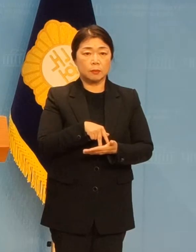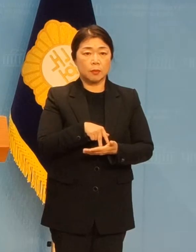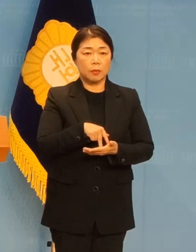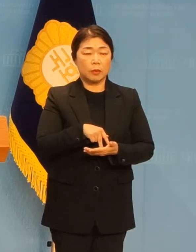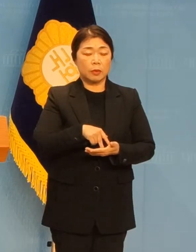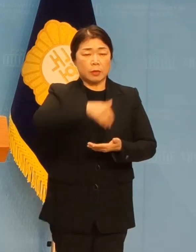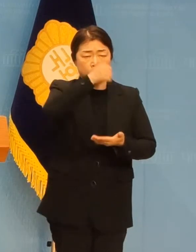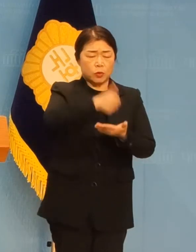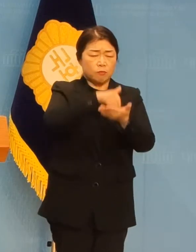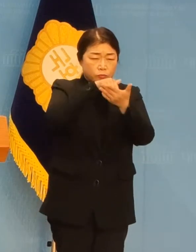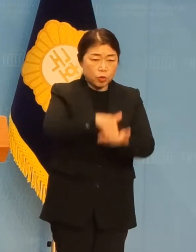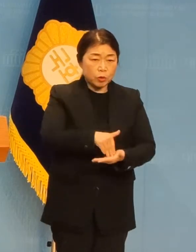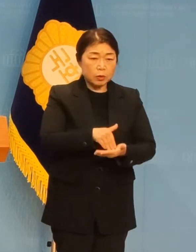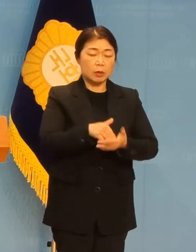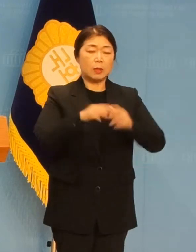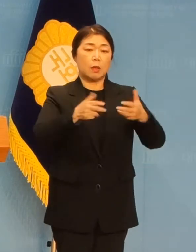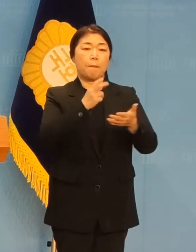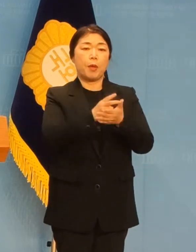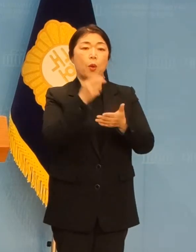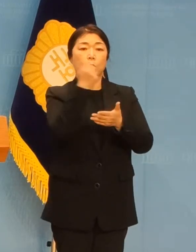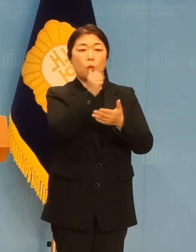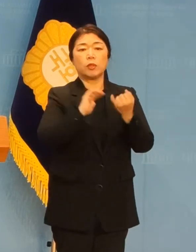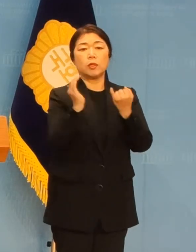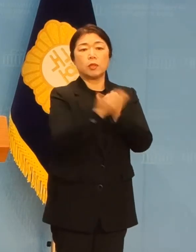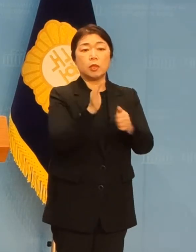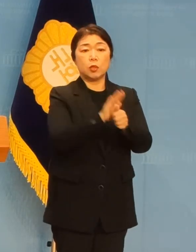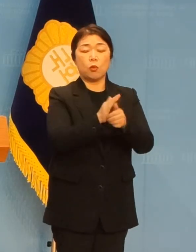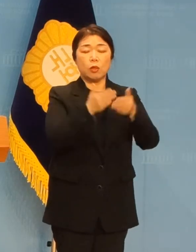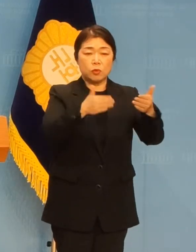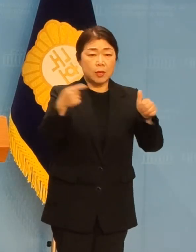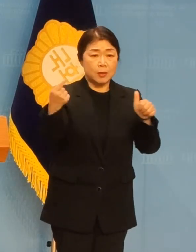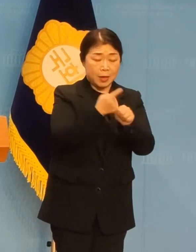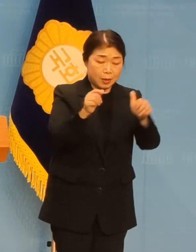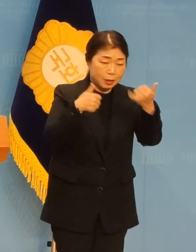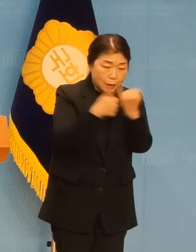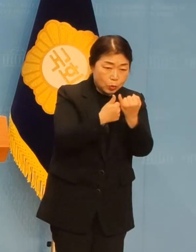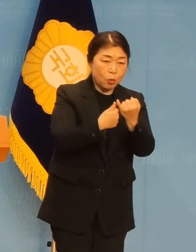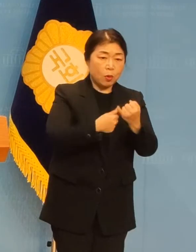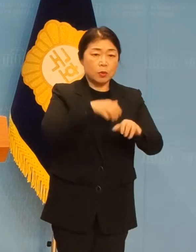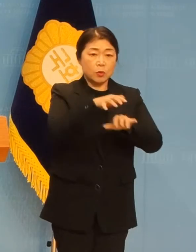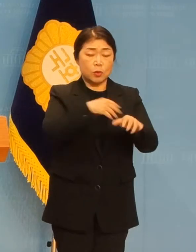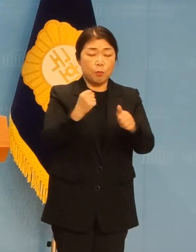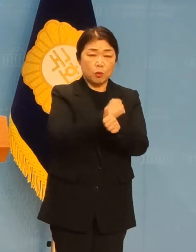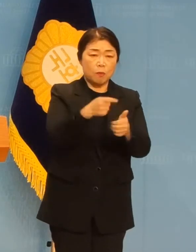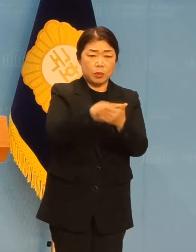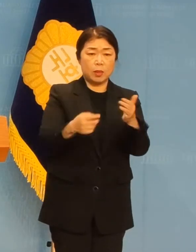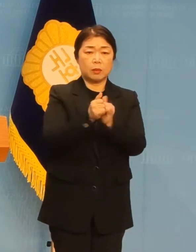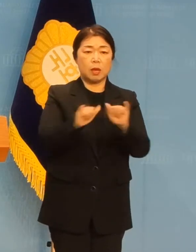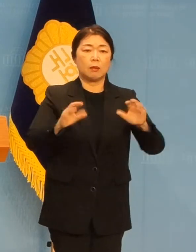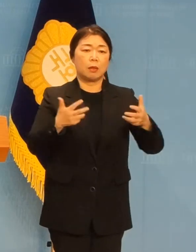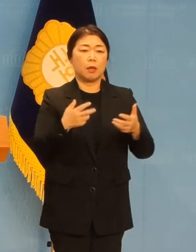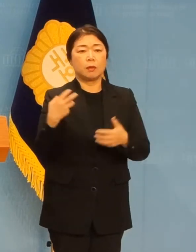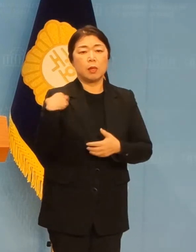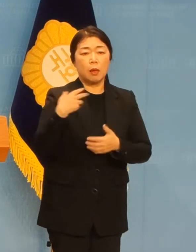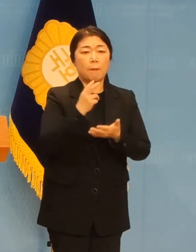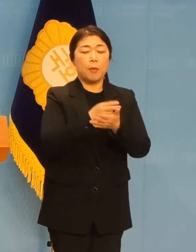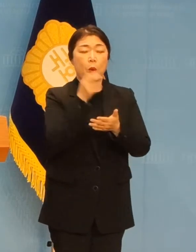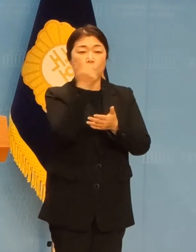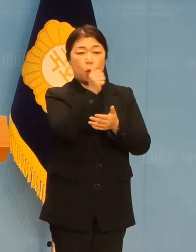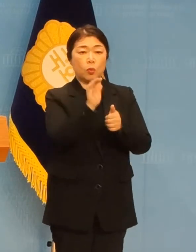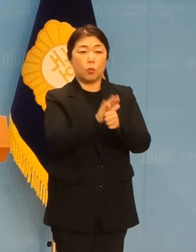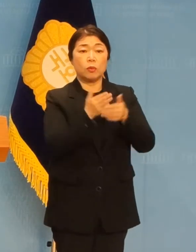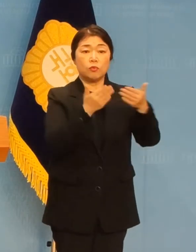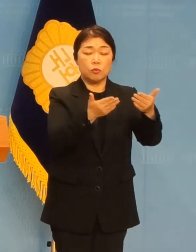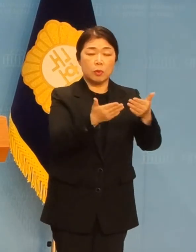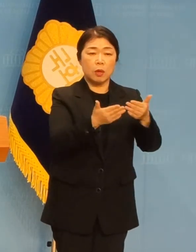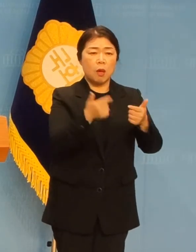강력범죄 국선 변호인을 지원하는 살인, 강도, 강간, 조직폭력 피해자도 국선 변호인을 지원하고, 부산